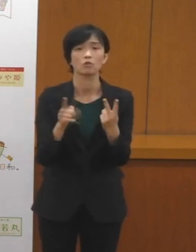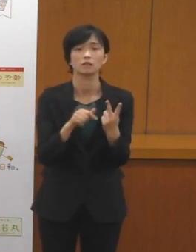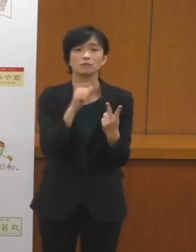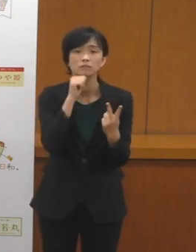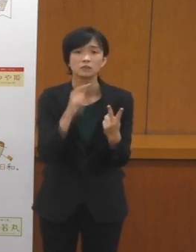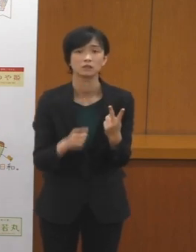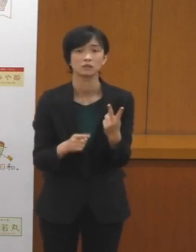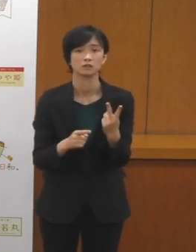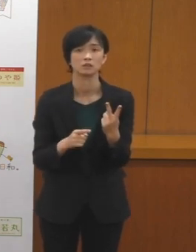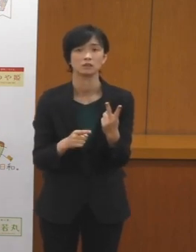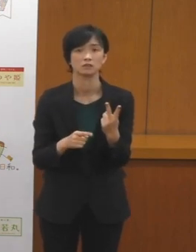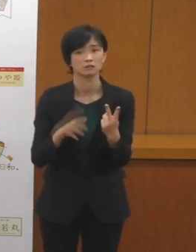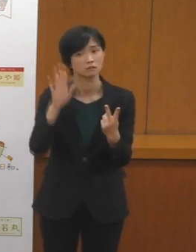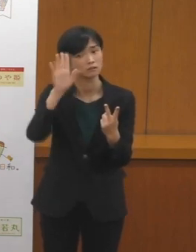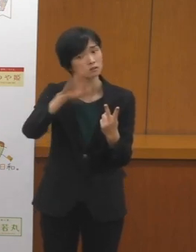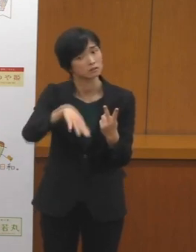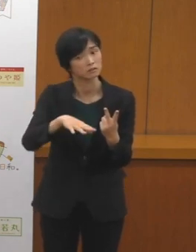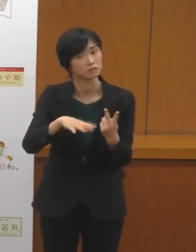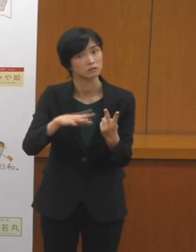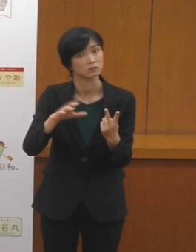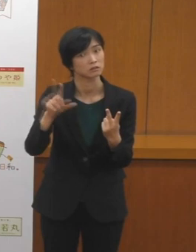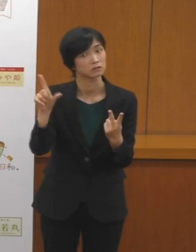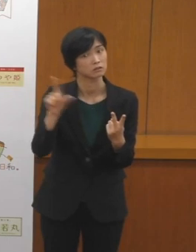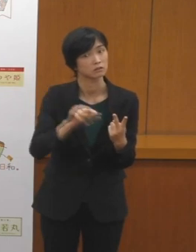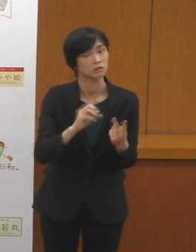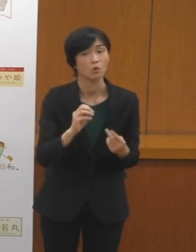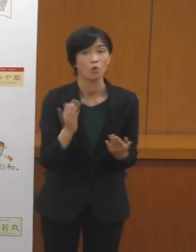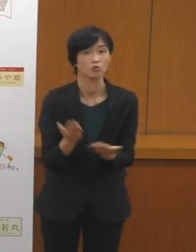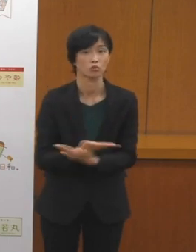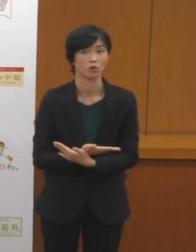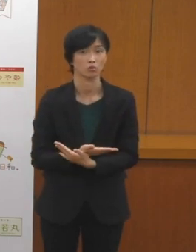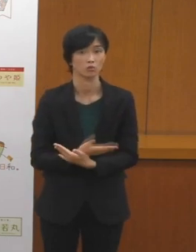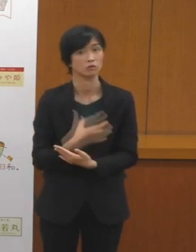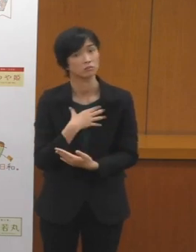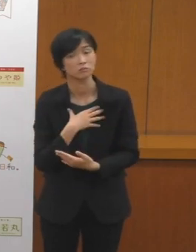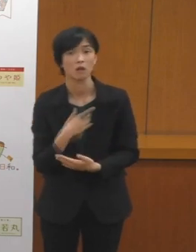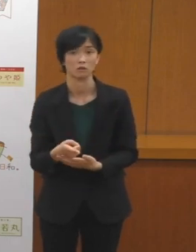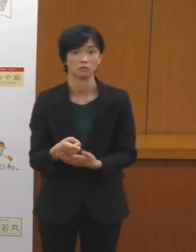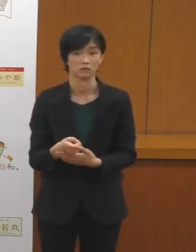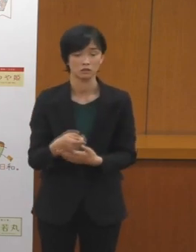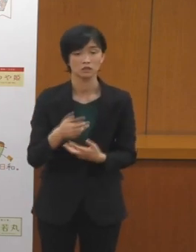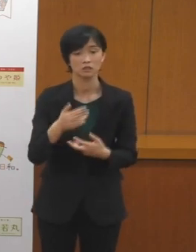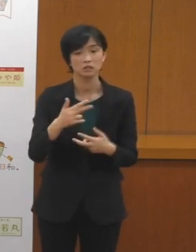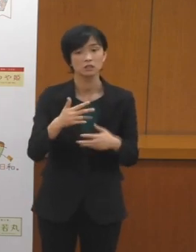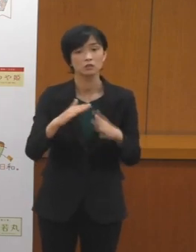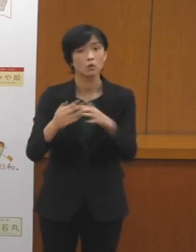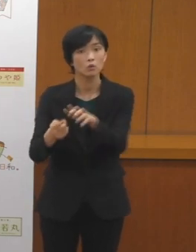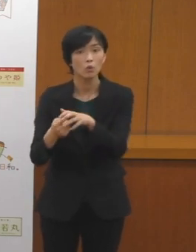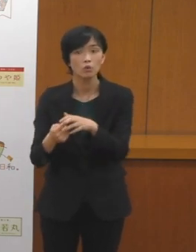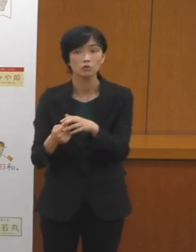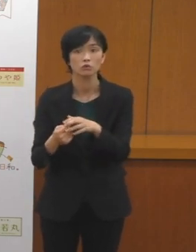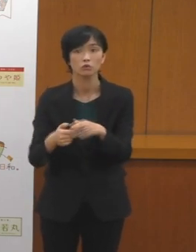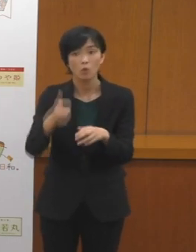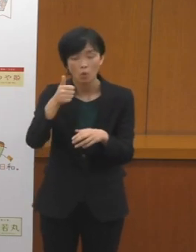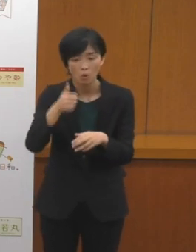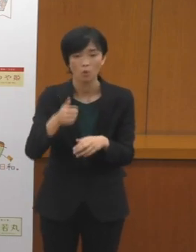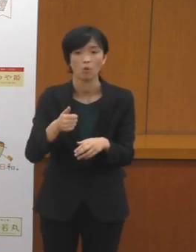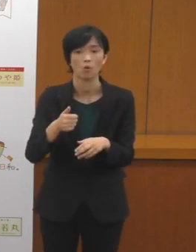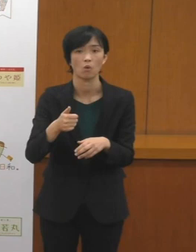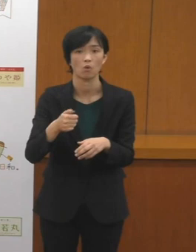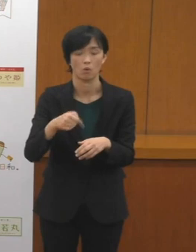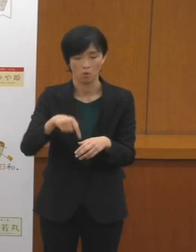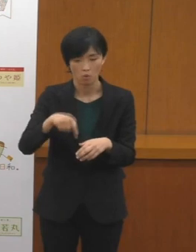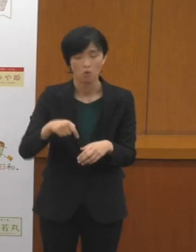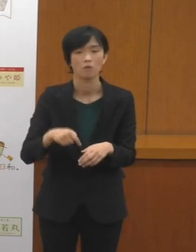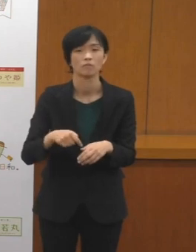な感じで思ってますし市町村長のゼロですからねあの女性はでも一応